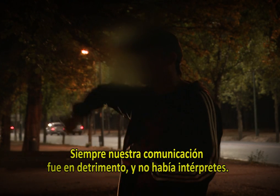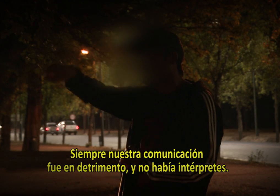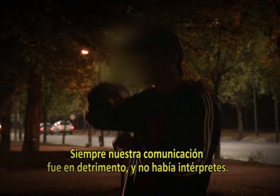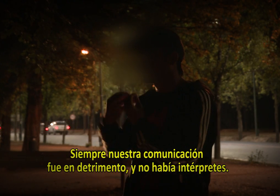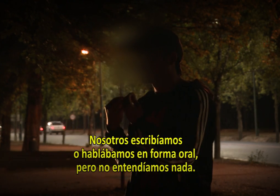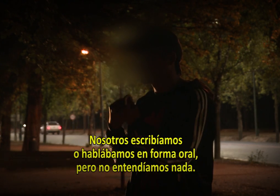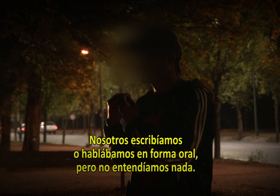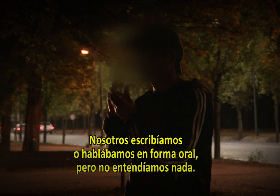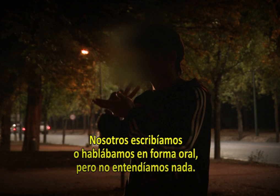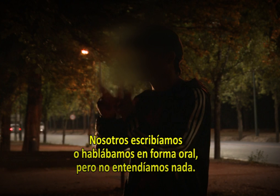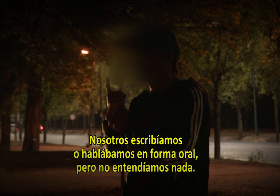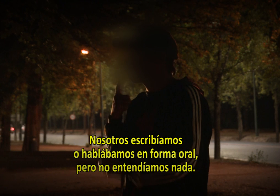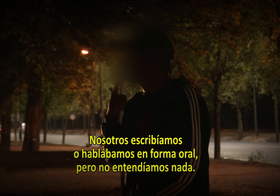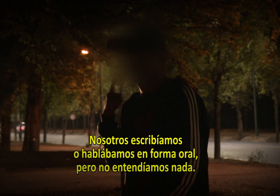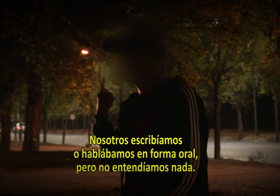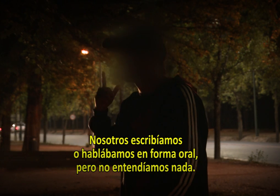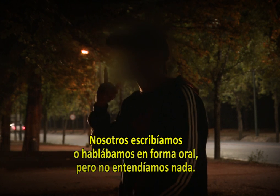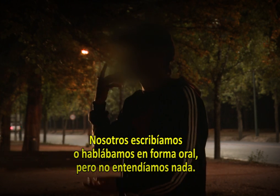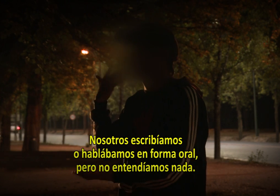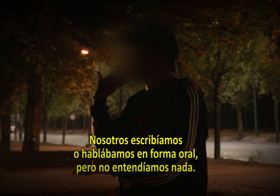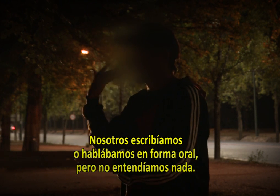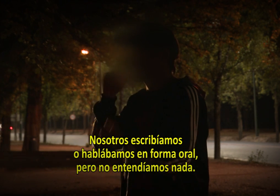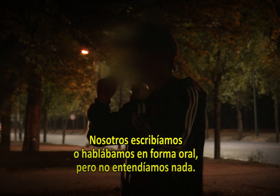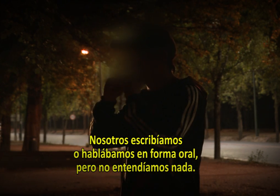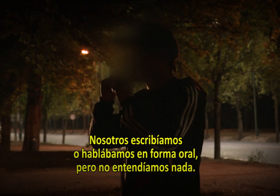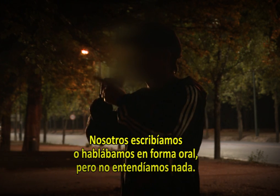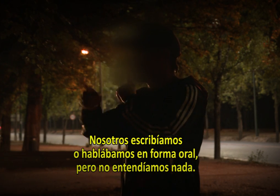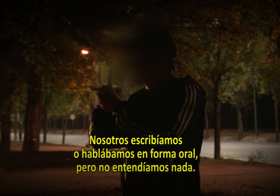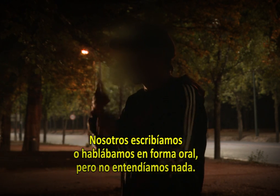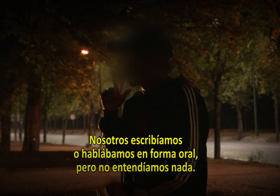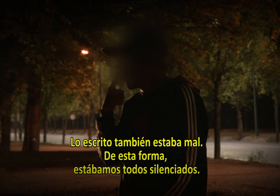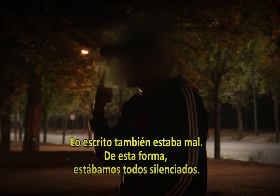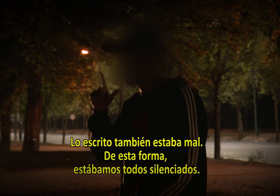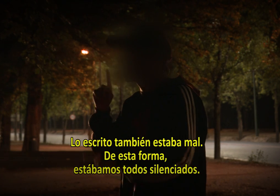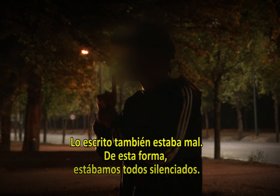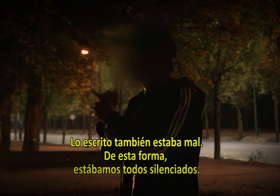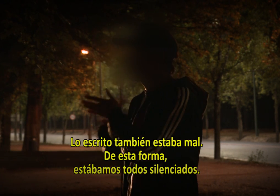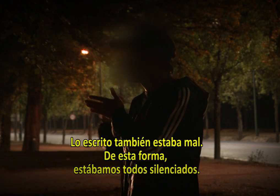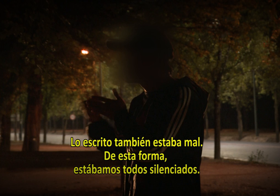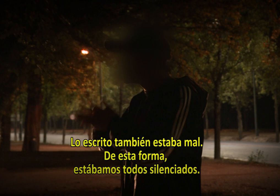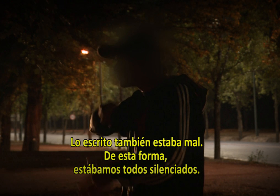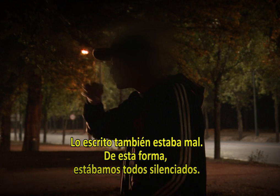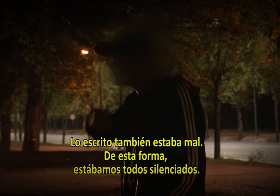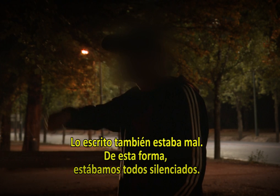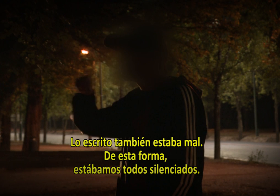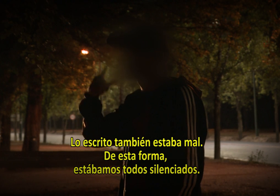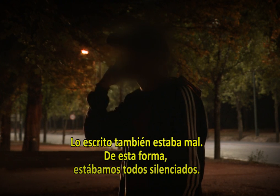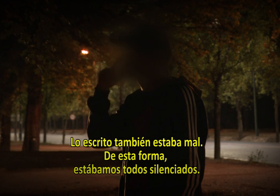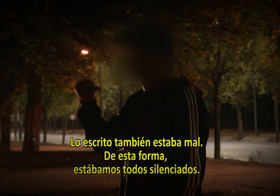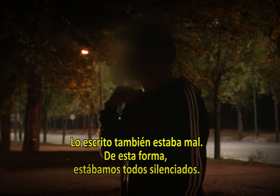intérpretes. Nosotros escribíamos o hablábamos en forma oral, pero no entendíamos nada. Lo escrito también estaba mal. De esta